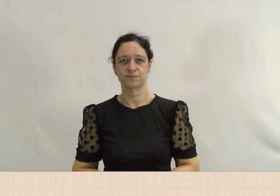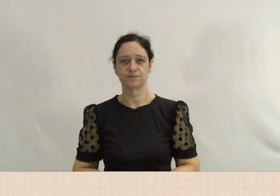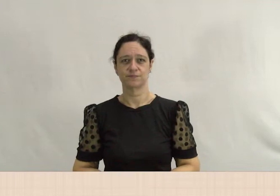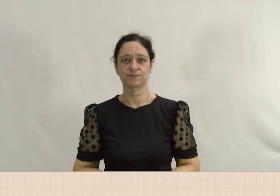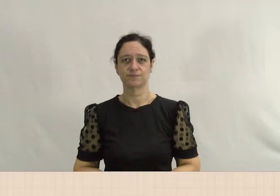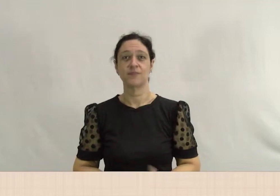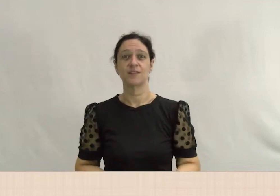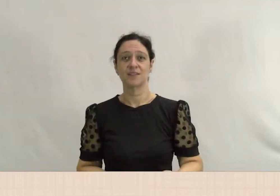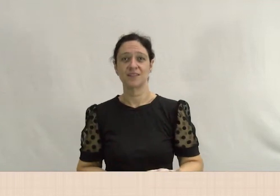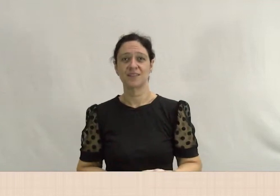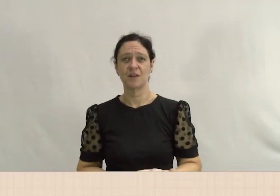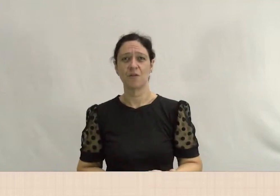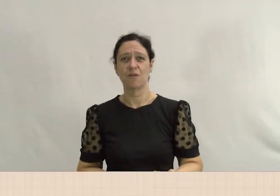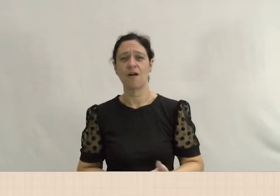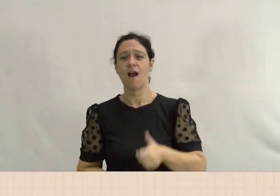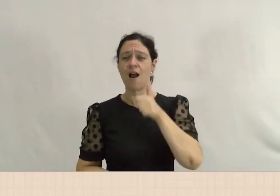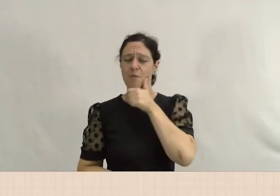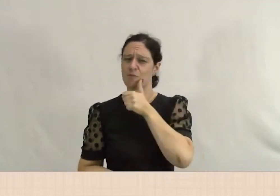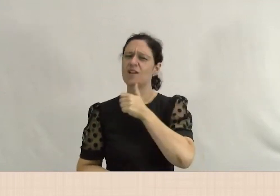Todo esse conhecimento bíblico